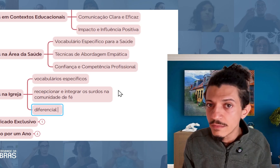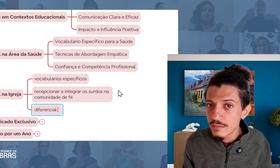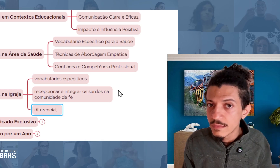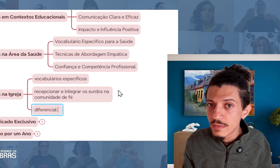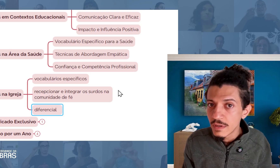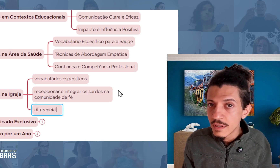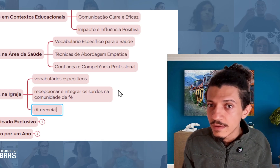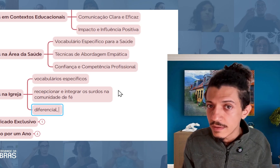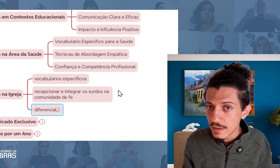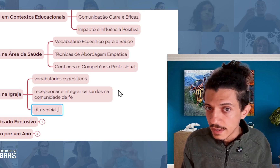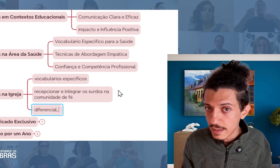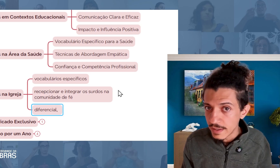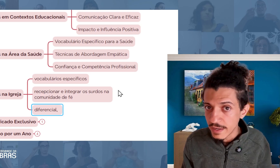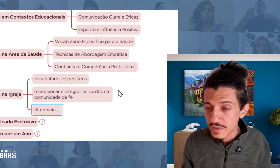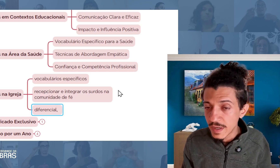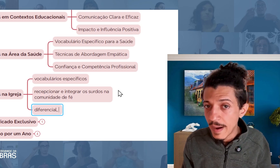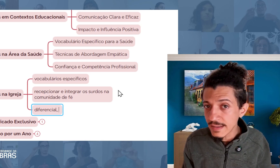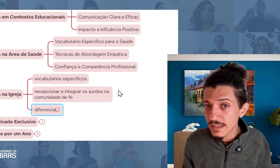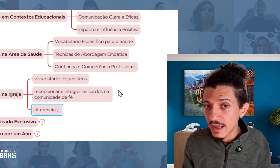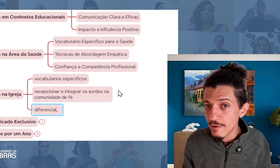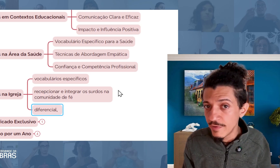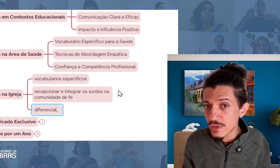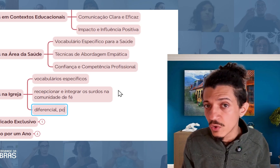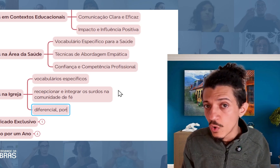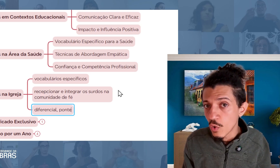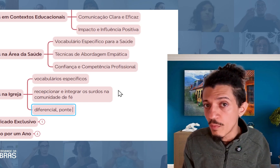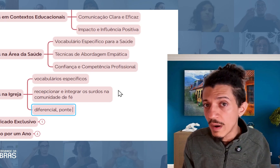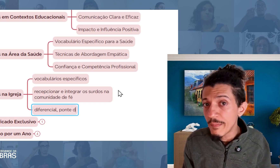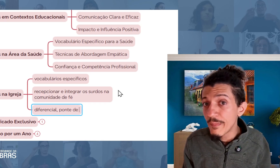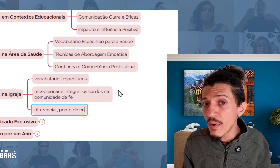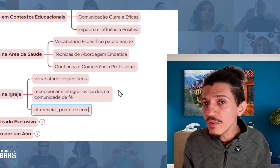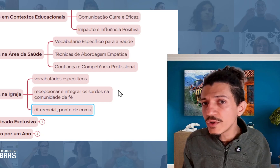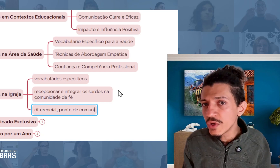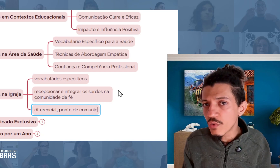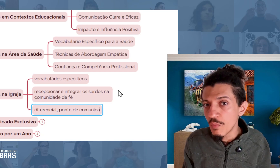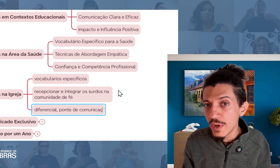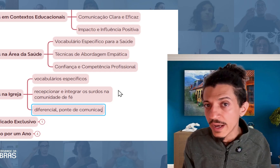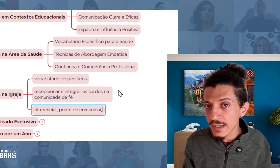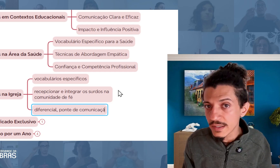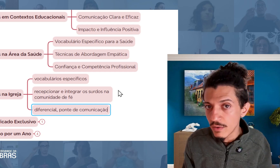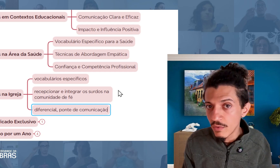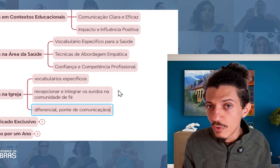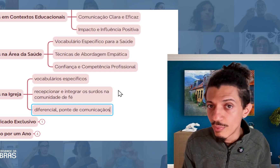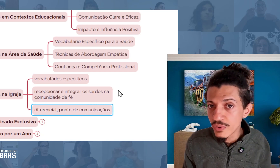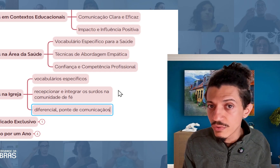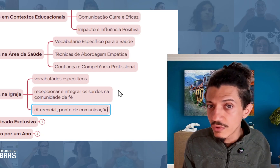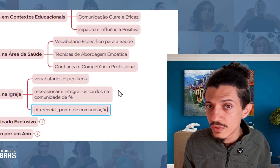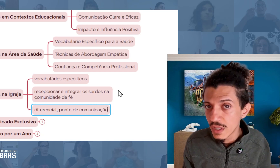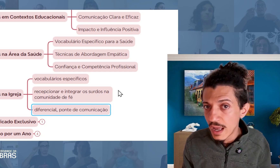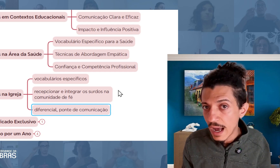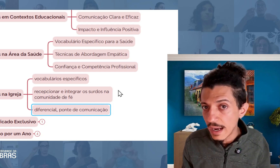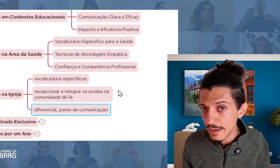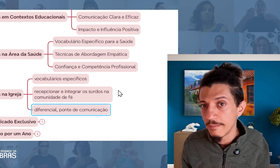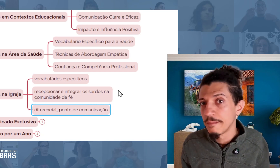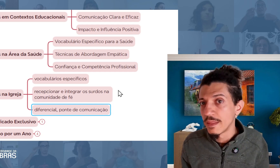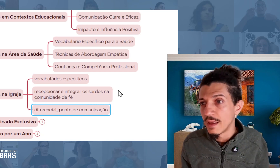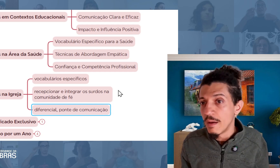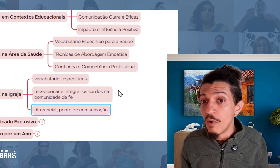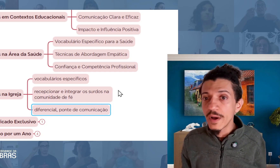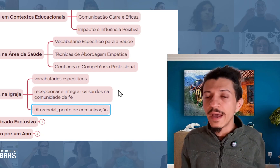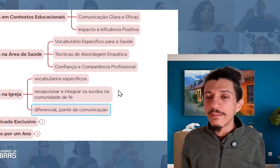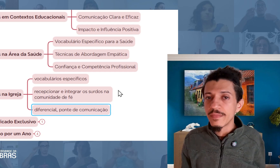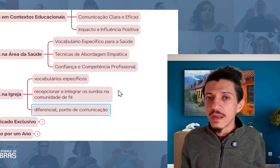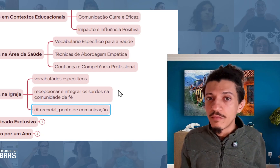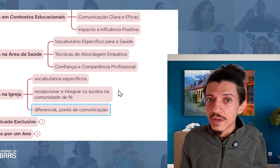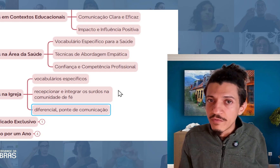diferencial, entende? Você passa a ser visto como uma ponte de comunicação para os surdos ali.